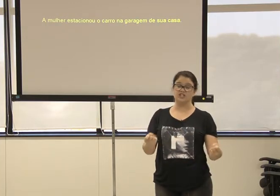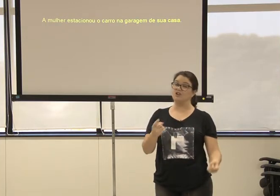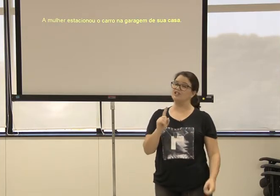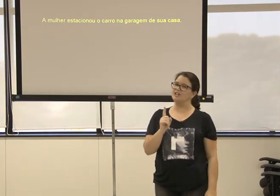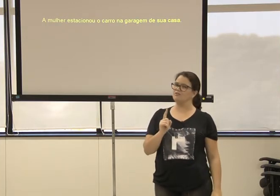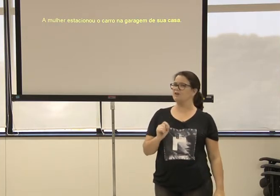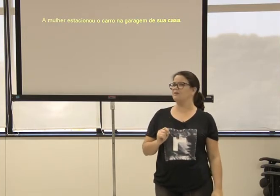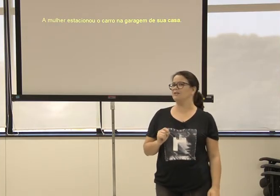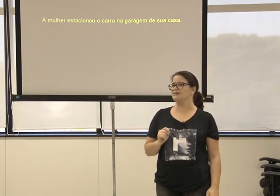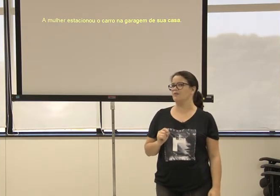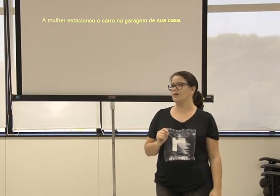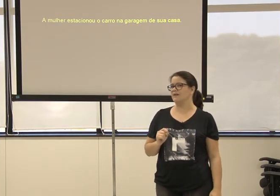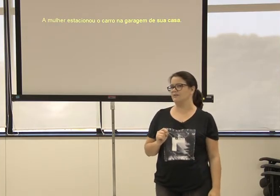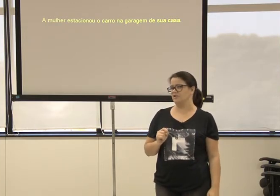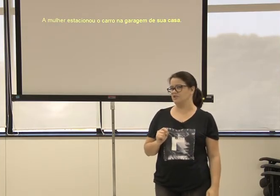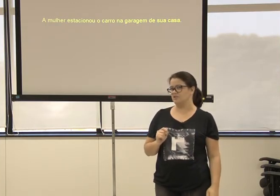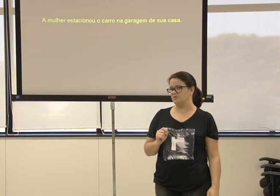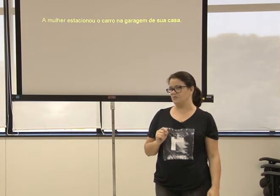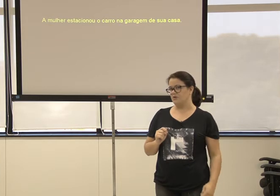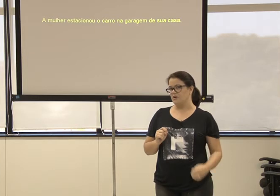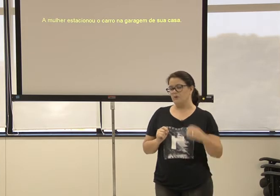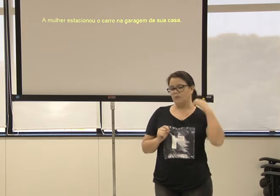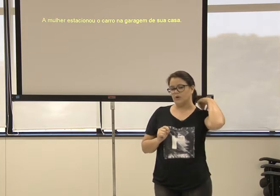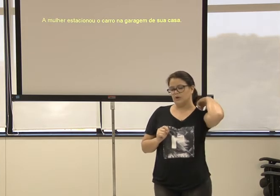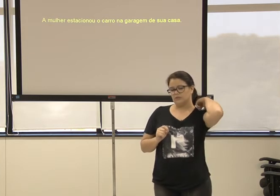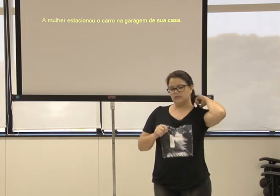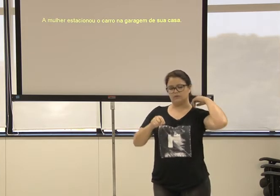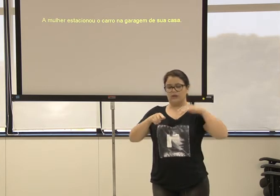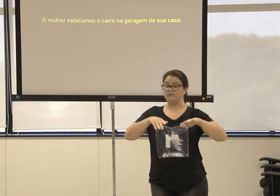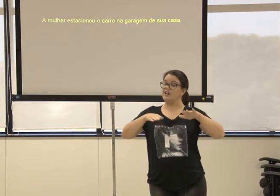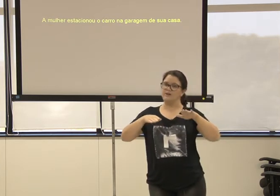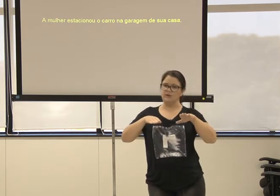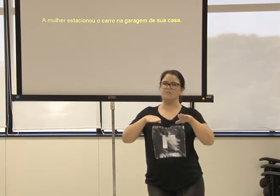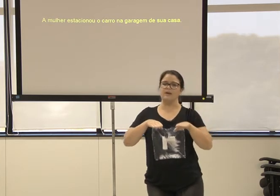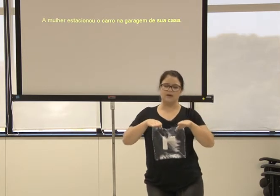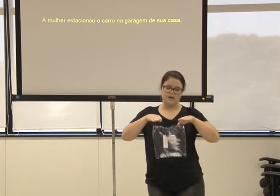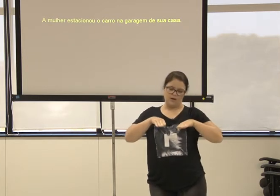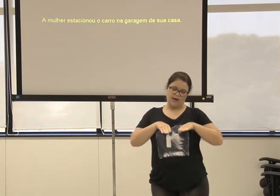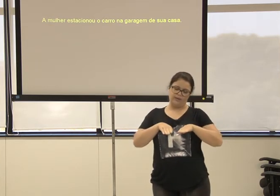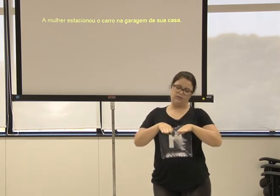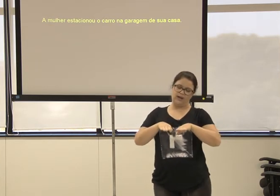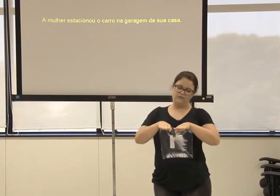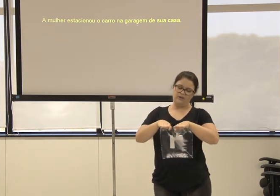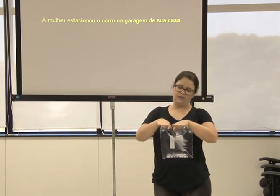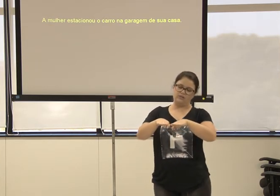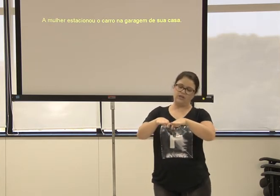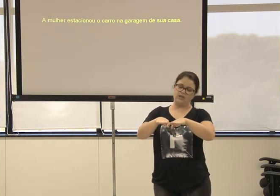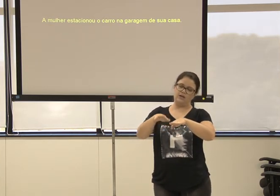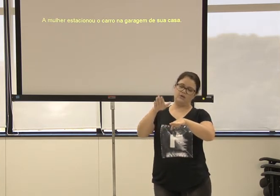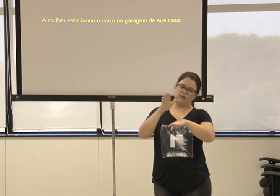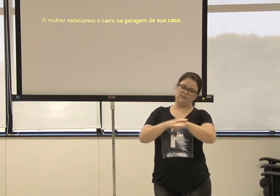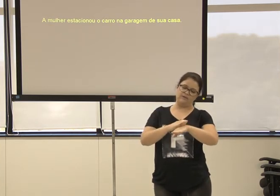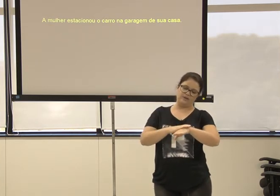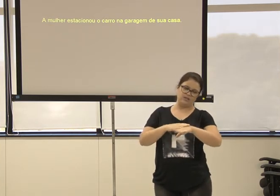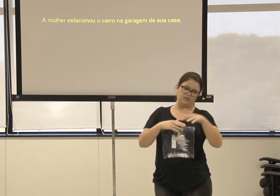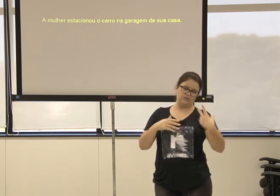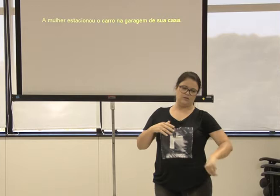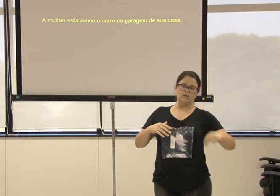acho que ele não tinha habilitação, o cara que estava dirigindo. Porque o que aconteceu? Eu estava já na UNB, aí eu estava indo aqui, eu estava na faixa